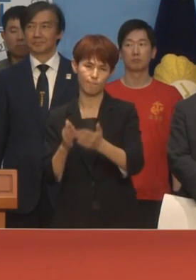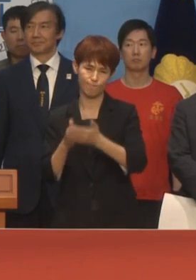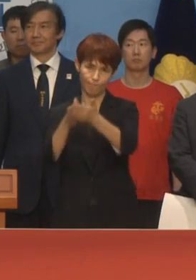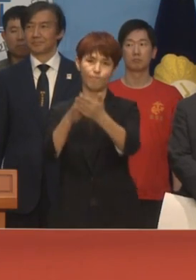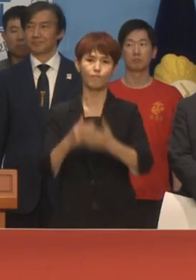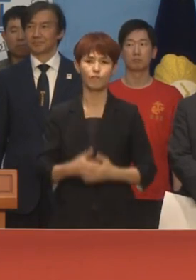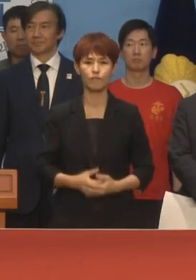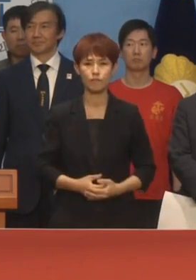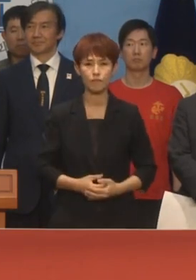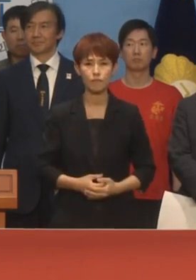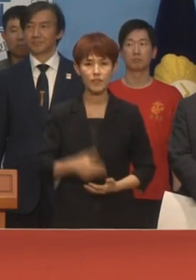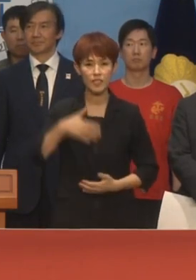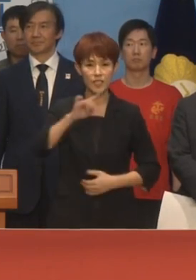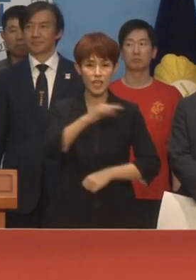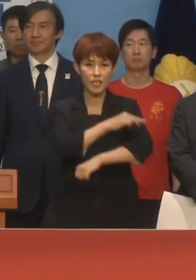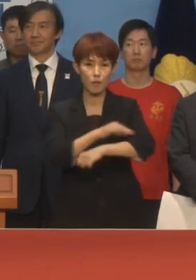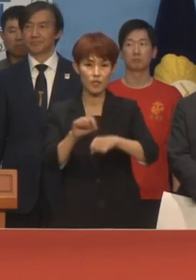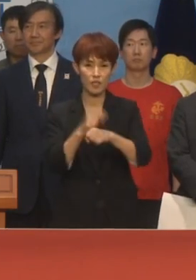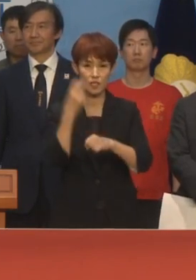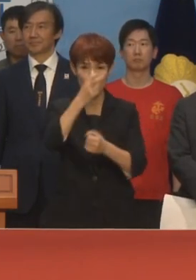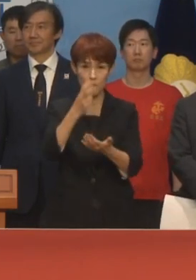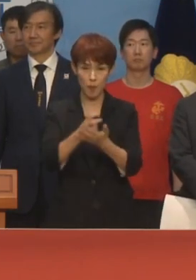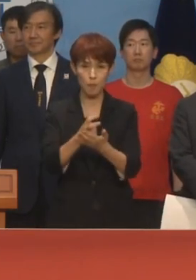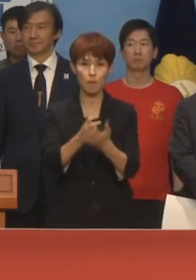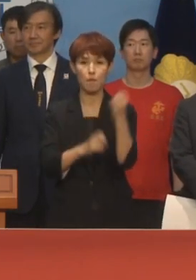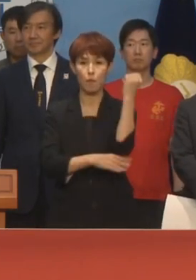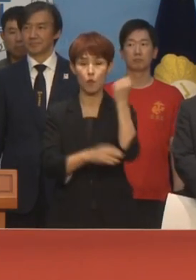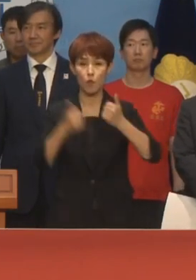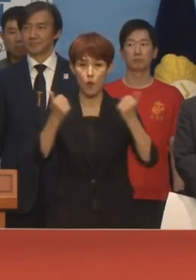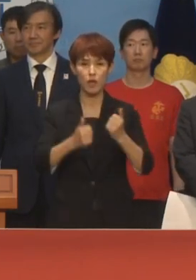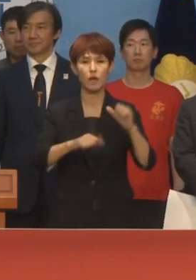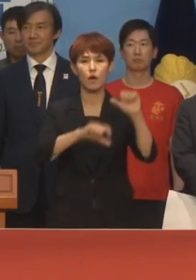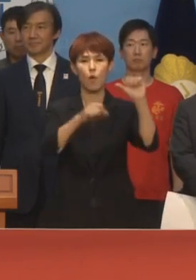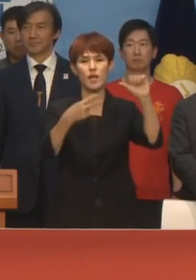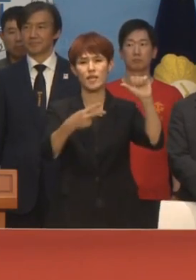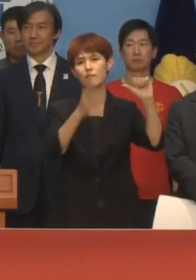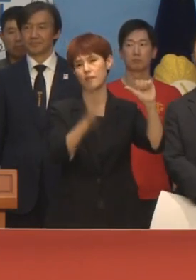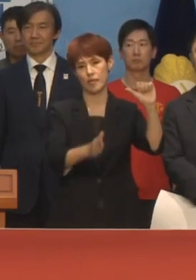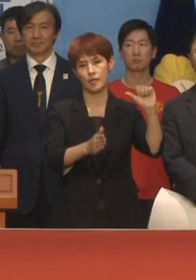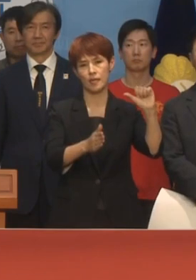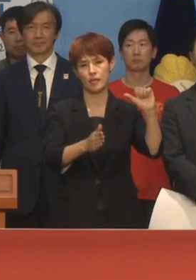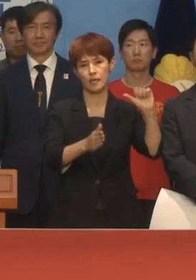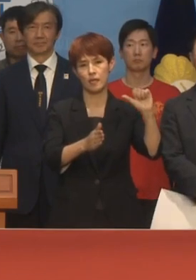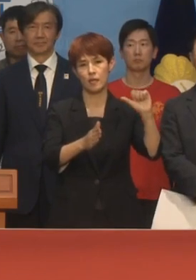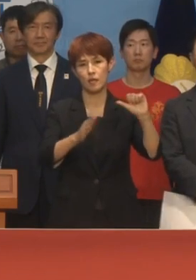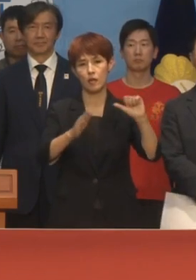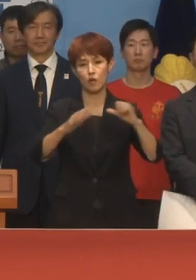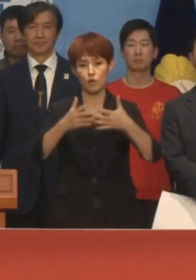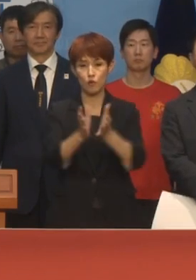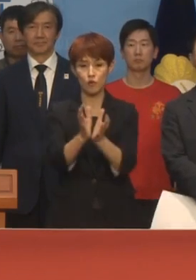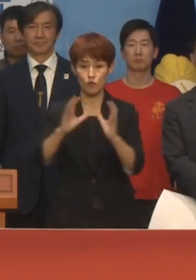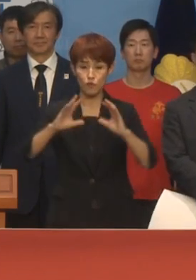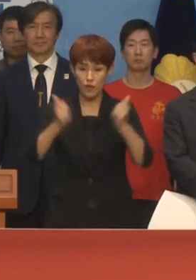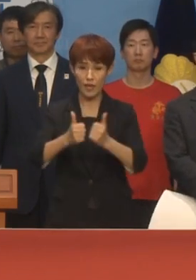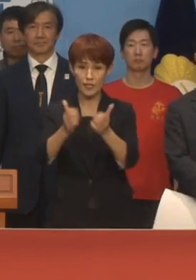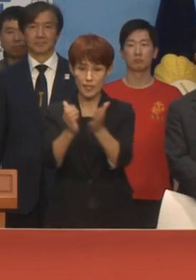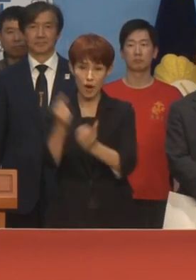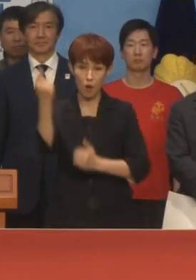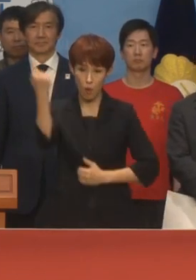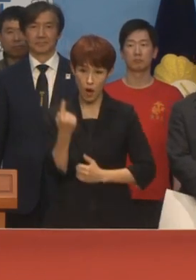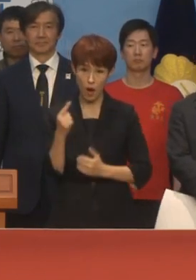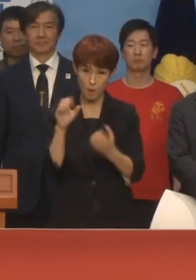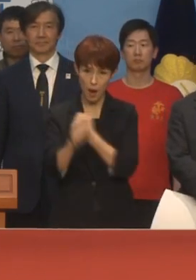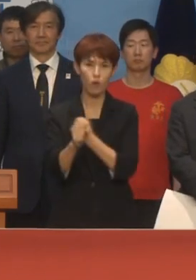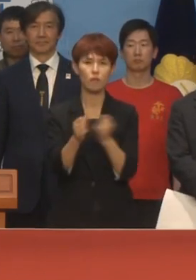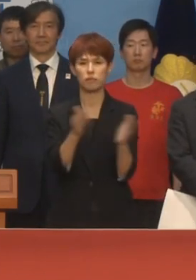요청합니다. 최상병 특검법 처리 본회의를 5월 2일이 아닌 국회의장 귀국 직후로 재논의해 주시기